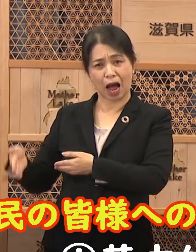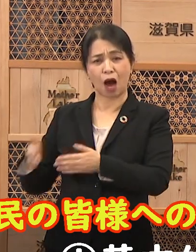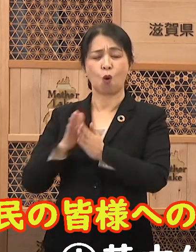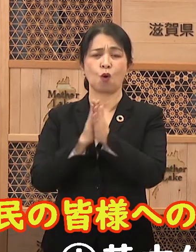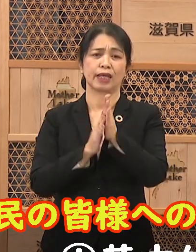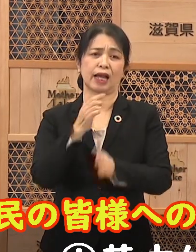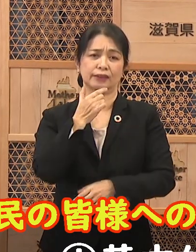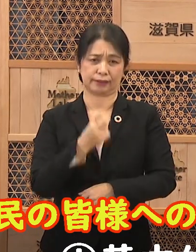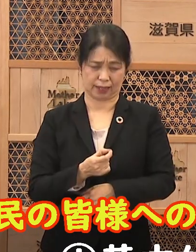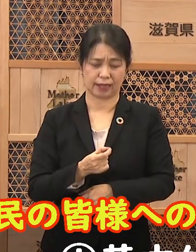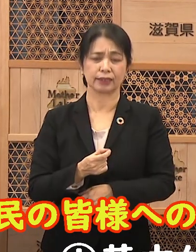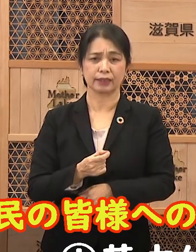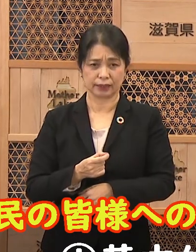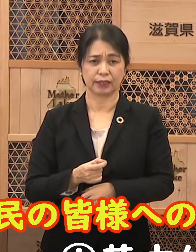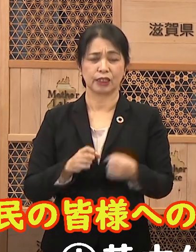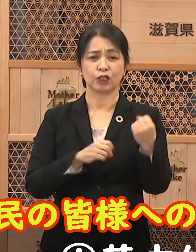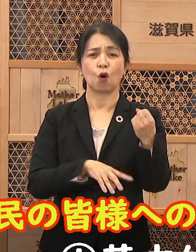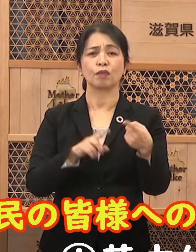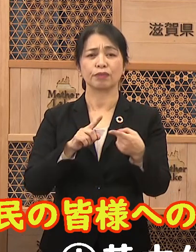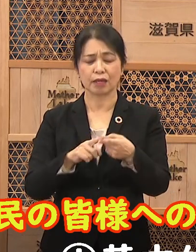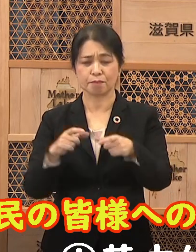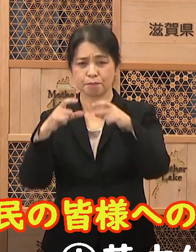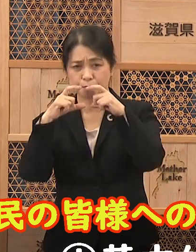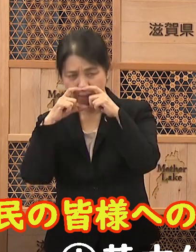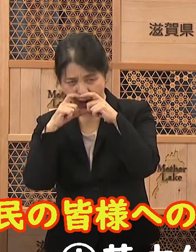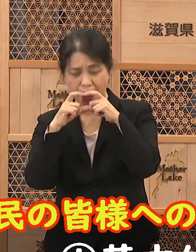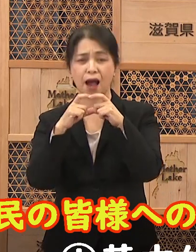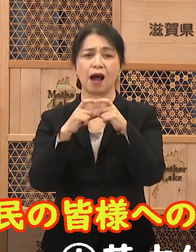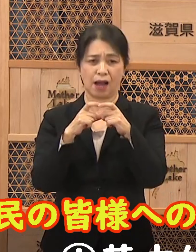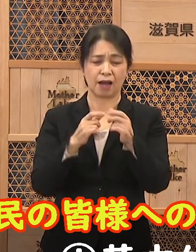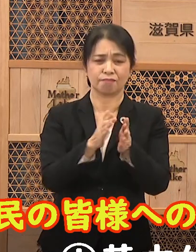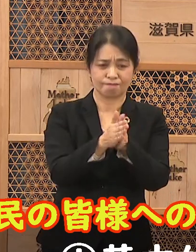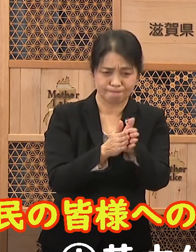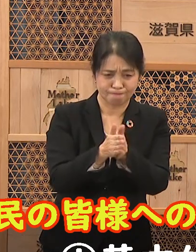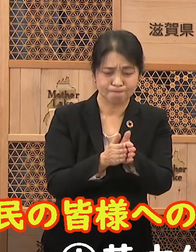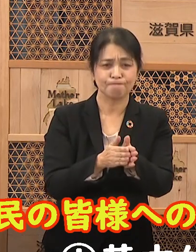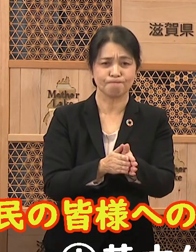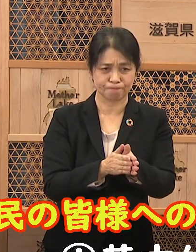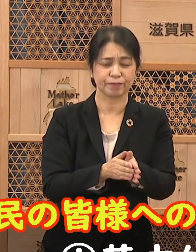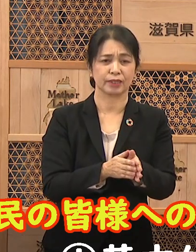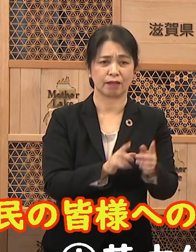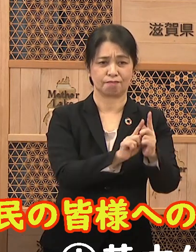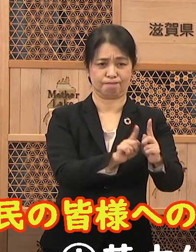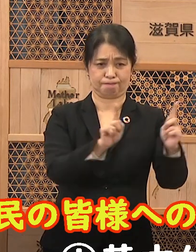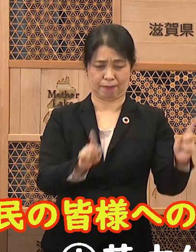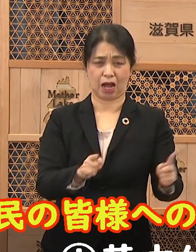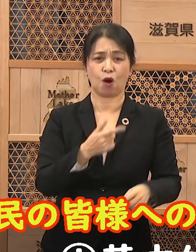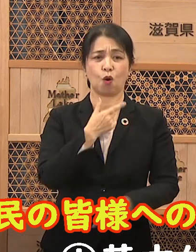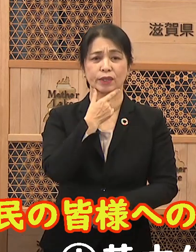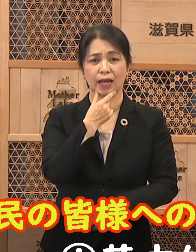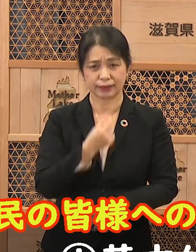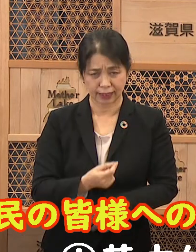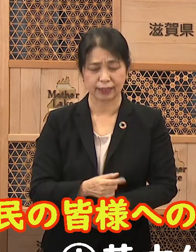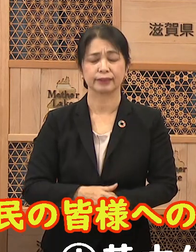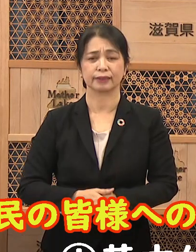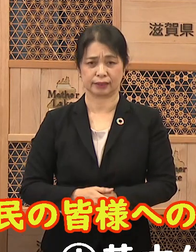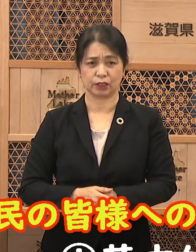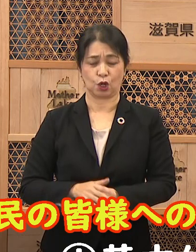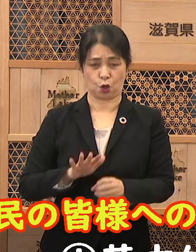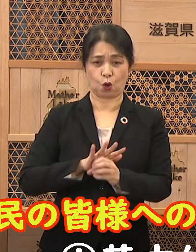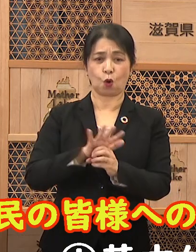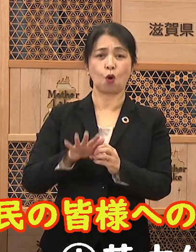改めて基本的な感染対策を十分にということと、プラス1といたしまして、コロナに負け